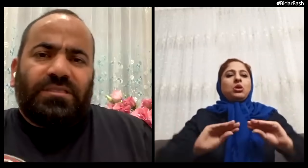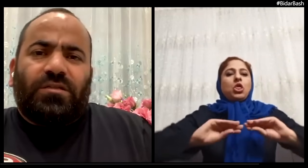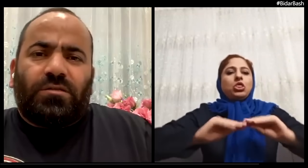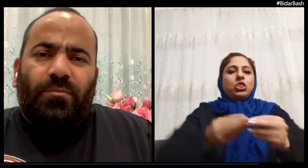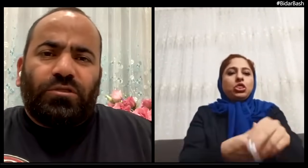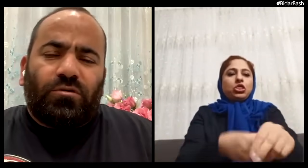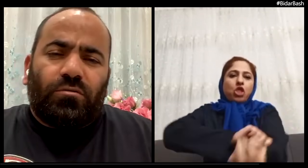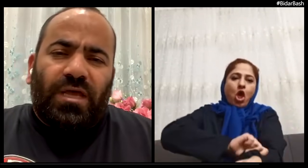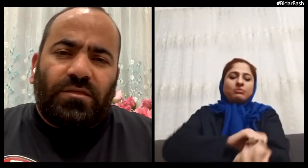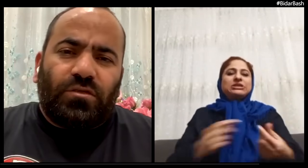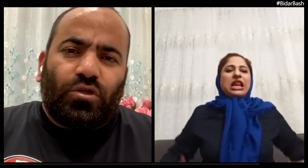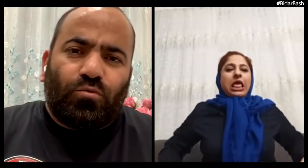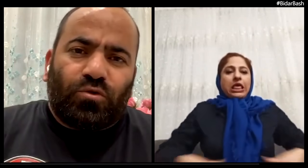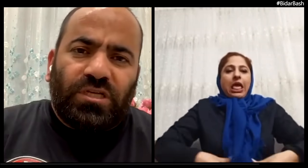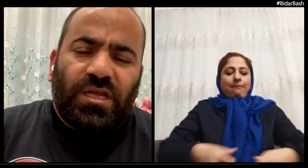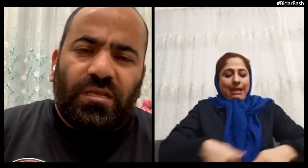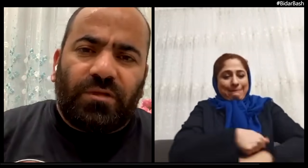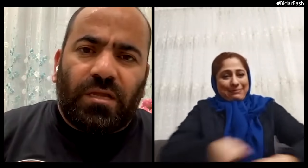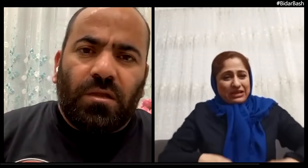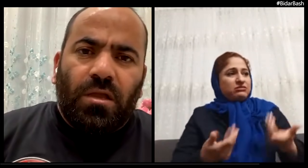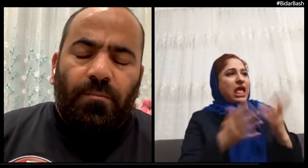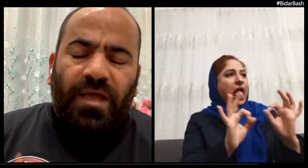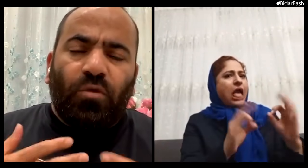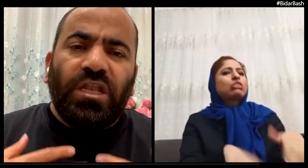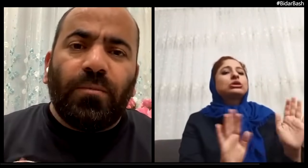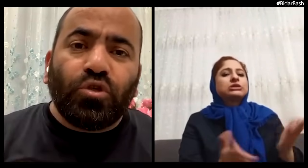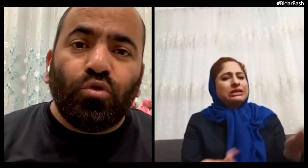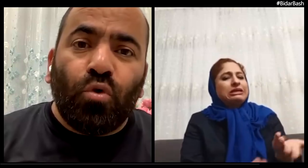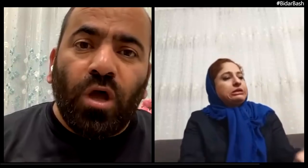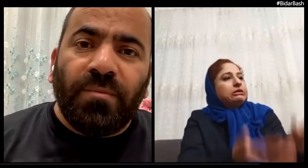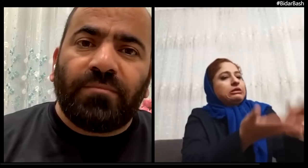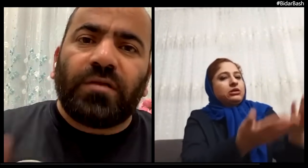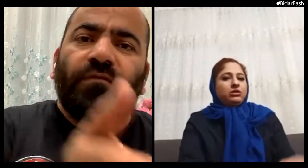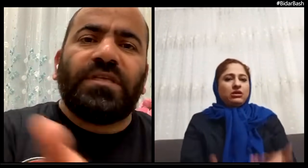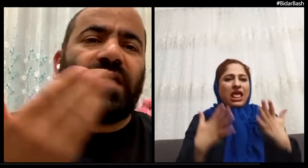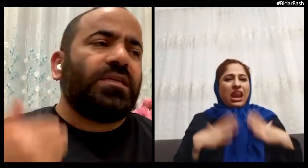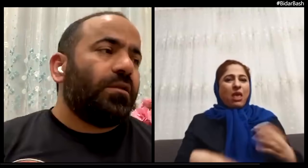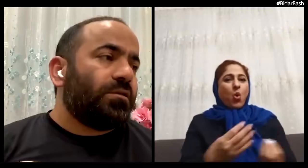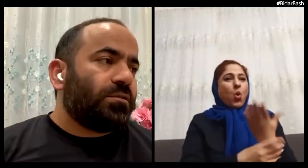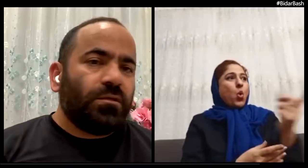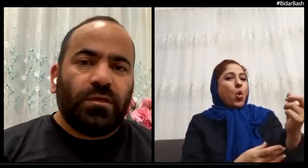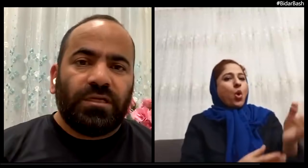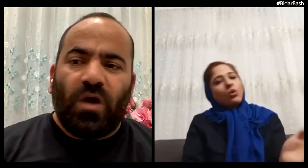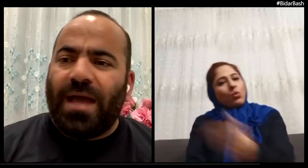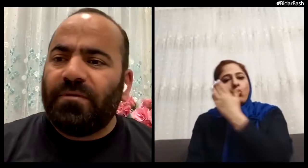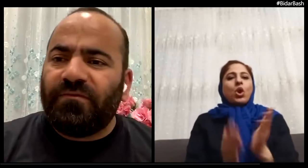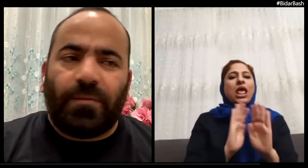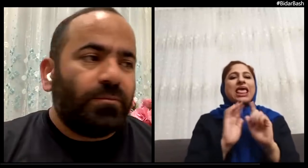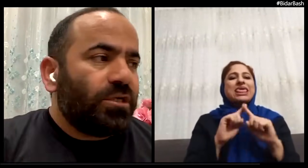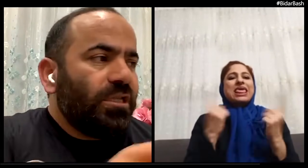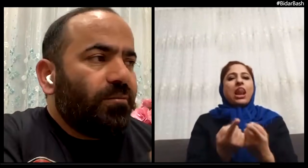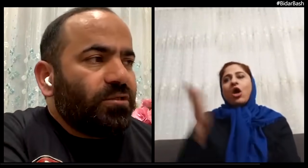کمربند میبستن، لباس اندازه داداش بزرگش تنه میکرد، بعد با این لباس نوعا این بدبخت ها سر کلاس، ما